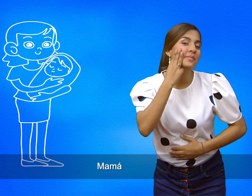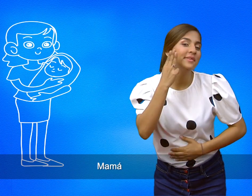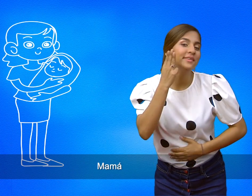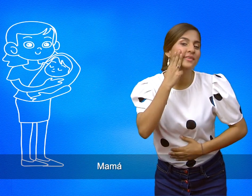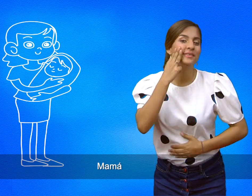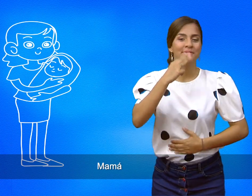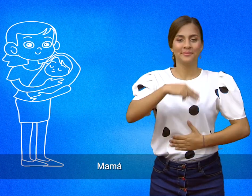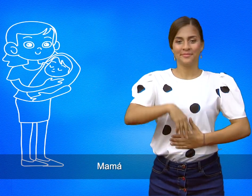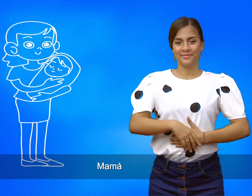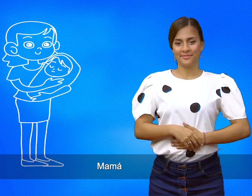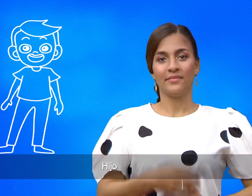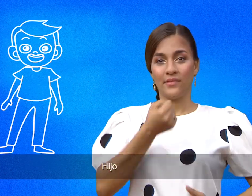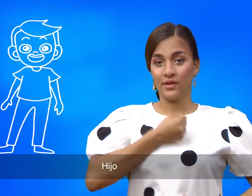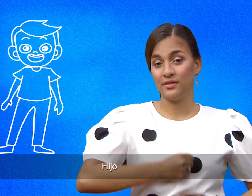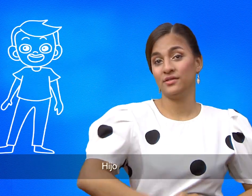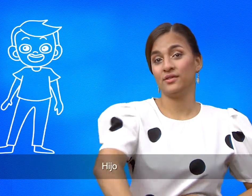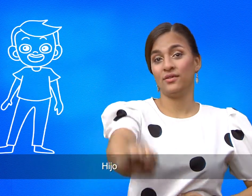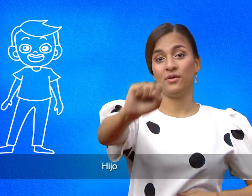Mamá. Hijo.